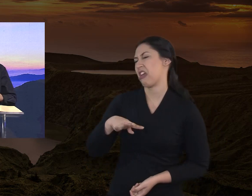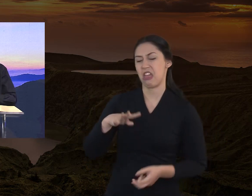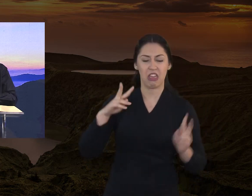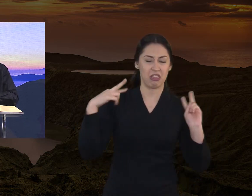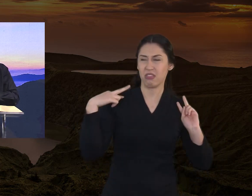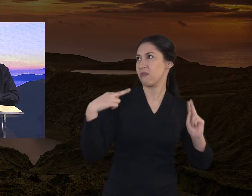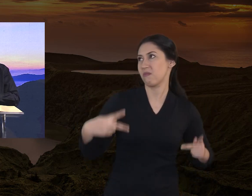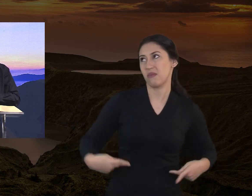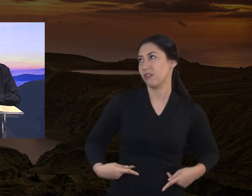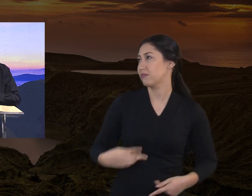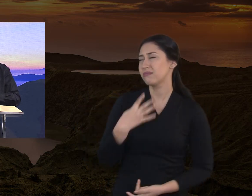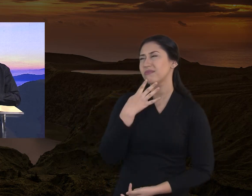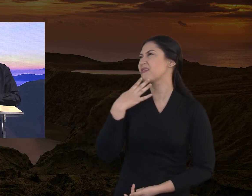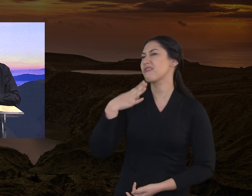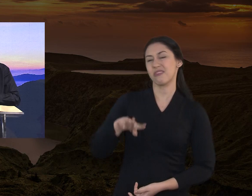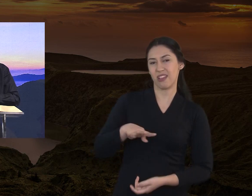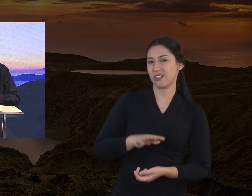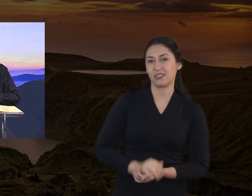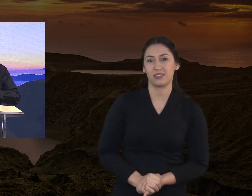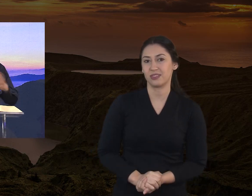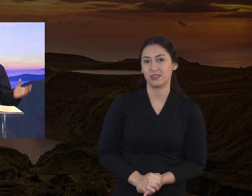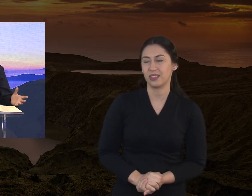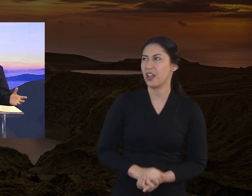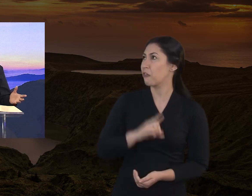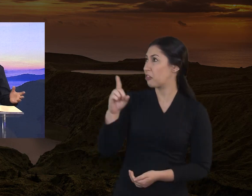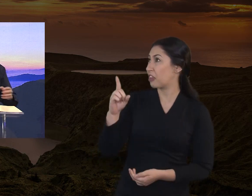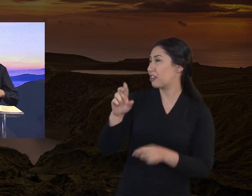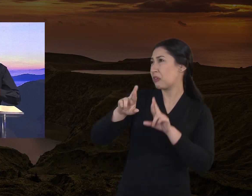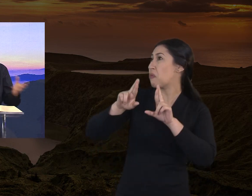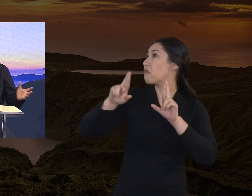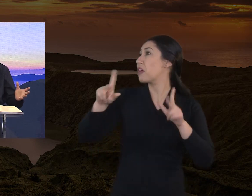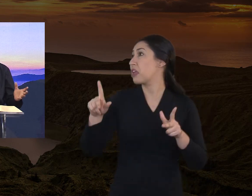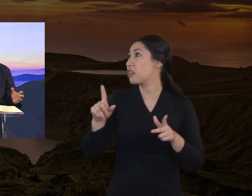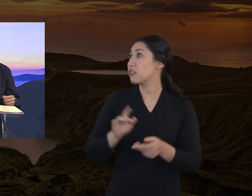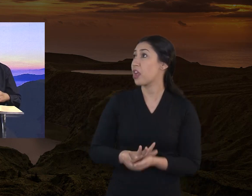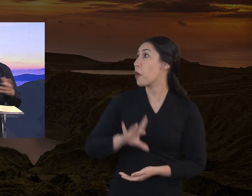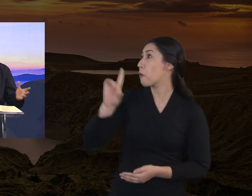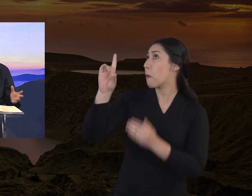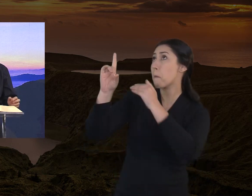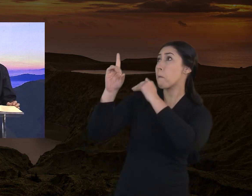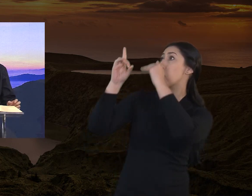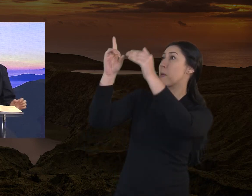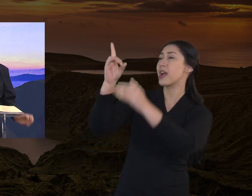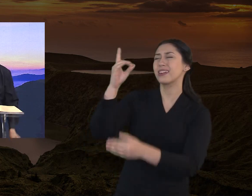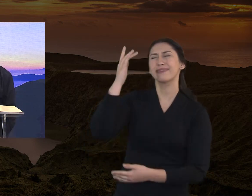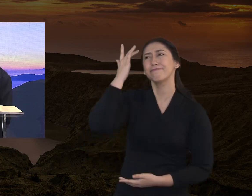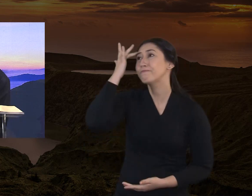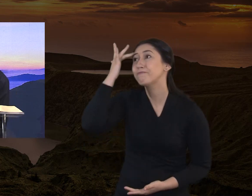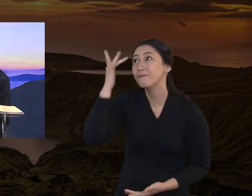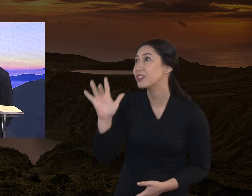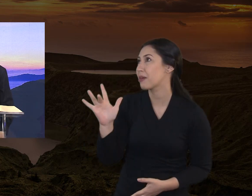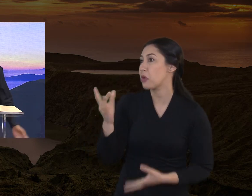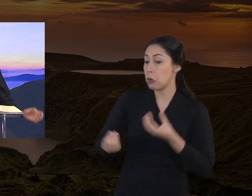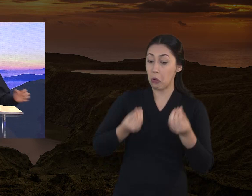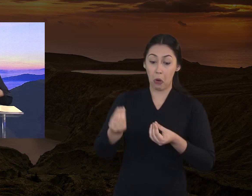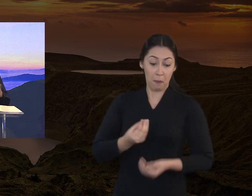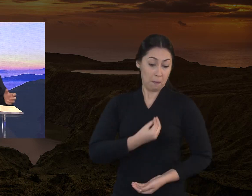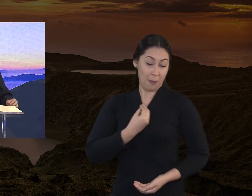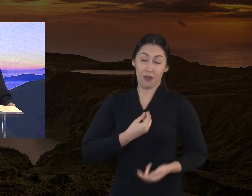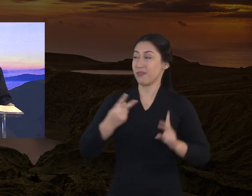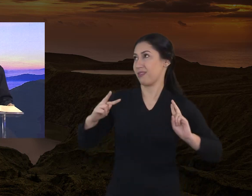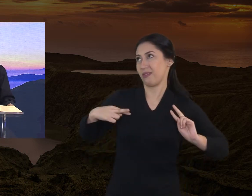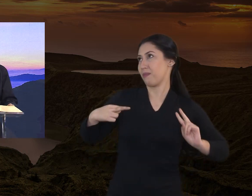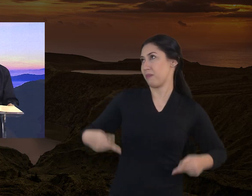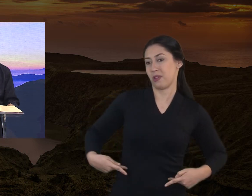criatura, os dias ele não passa como uma criatura, não tem olhos de carne, ele não sabe o que é a vida